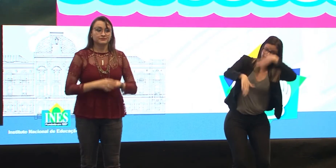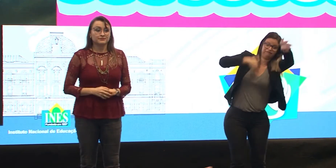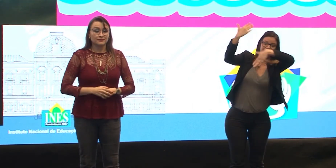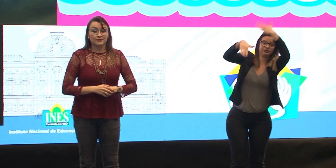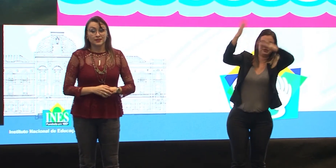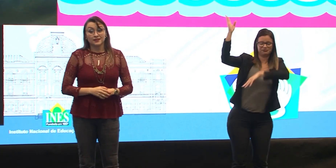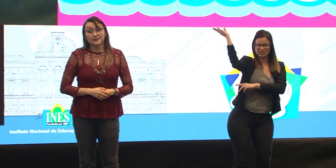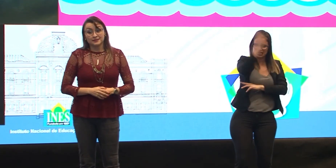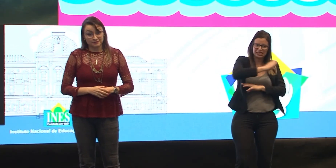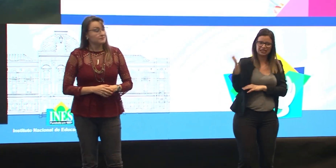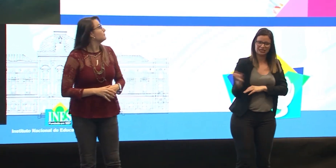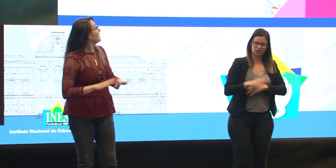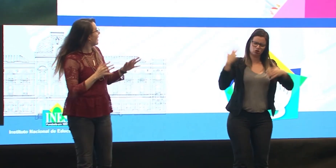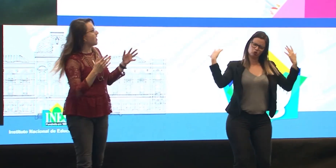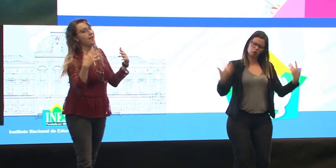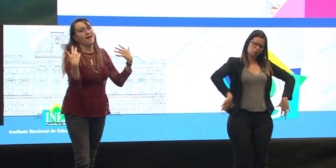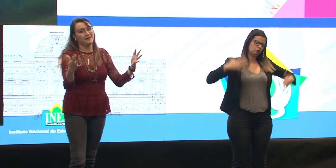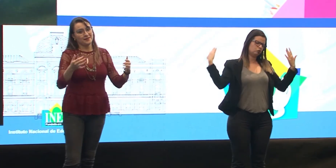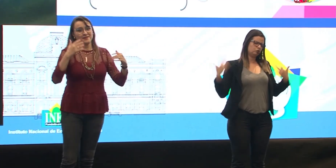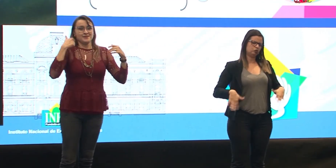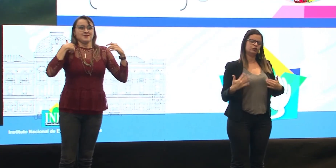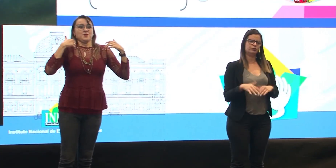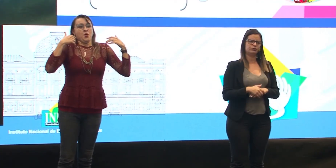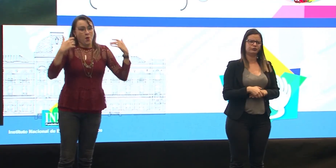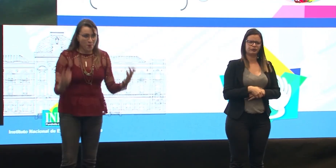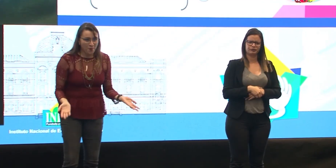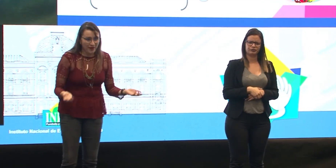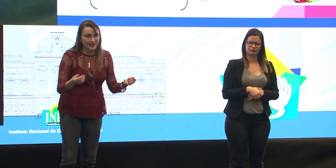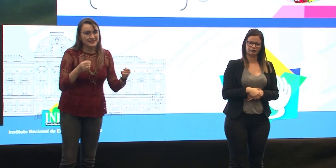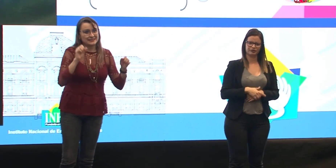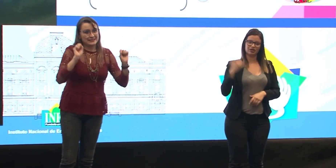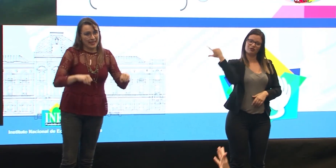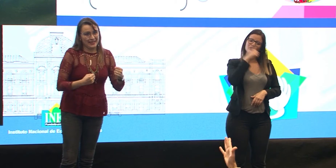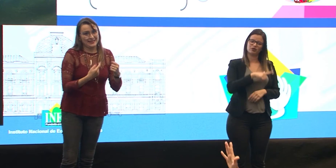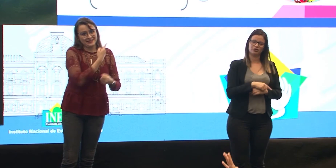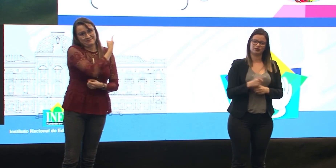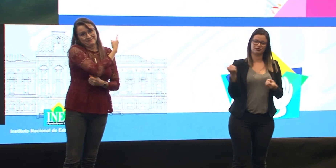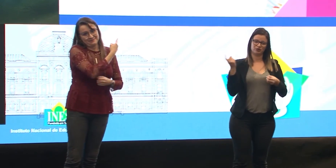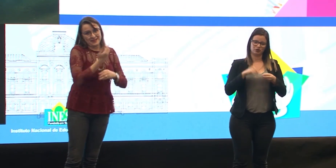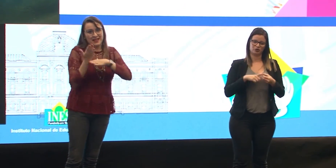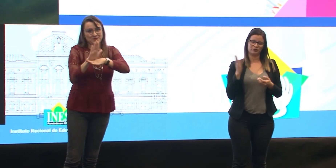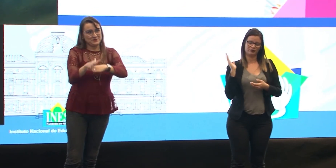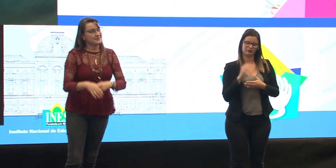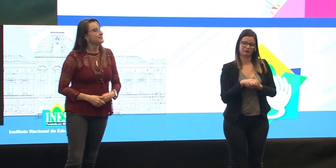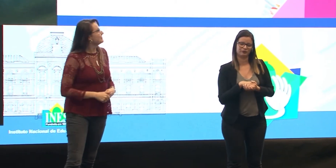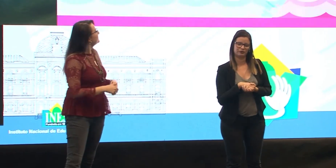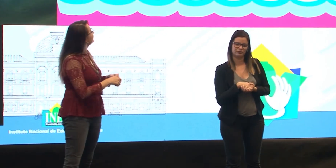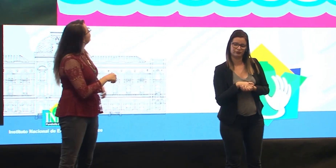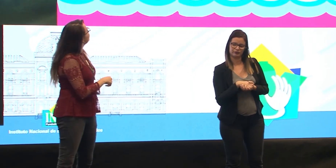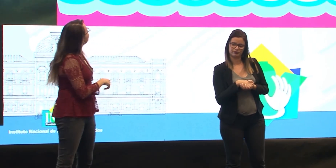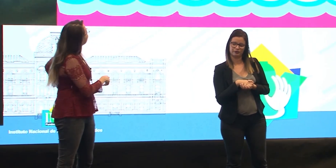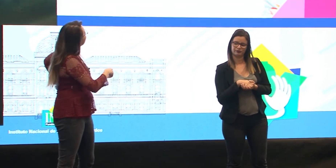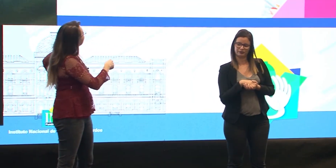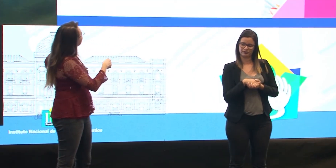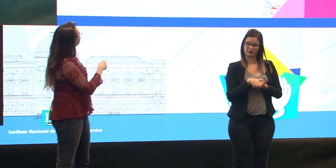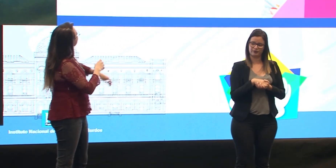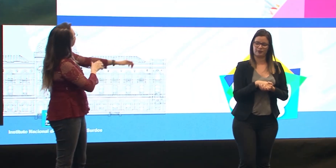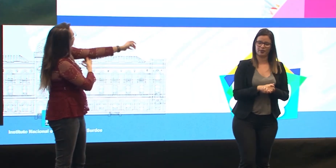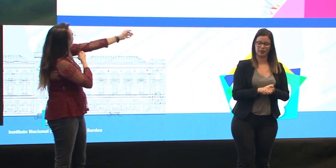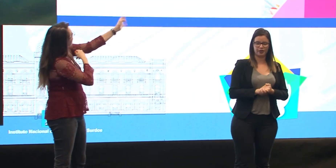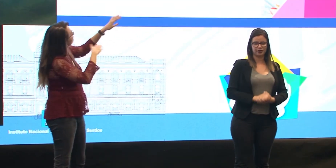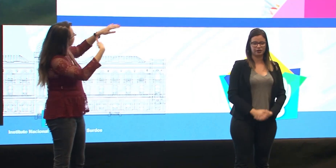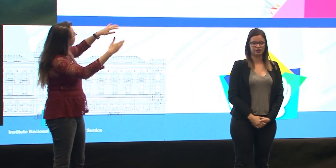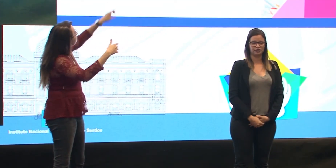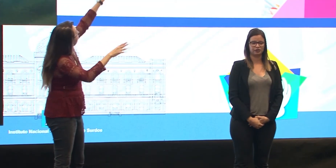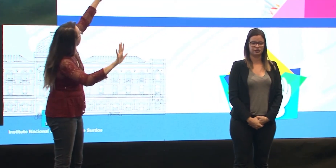educação é para o longo da vida. Tá certo? Então agora a gente conseguiu os